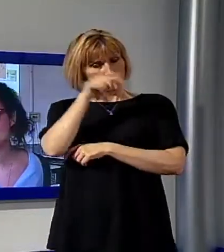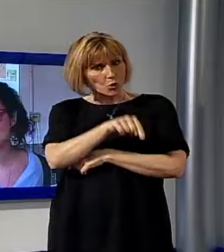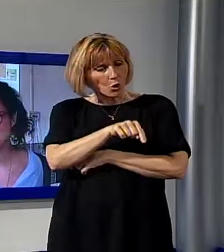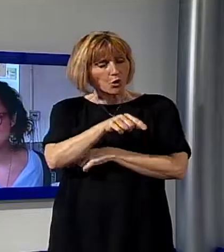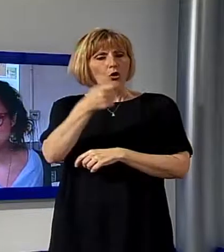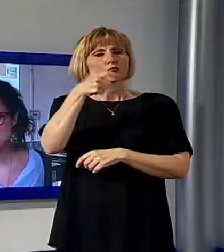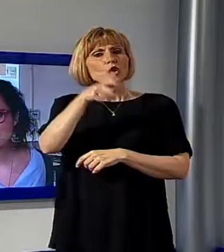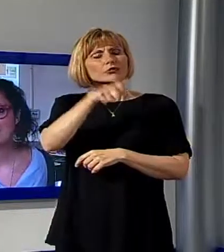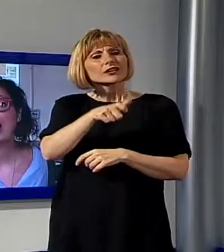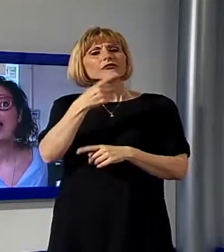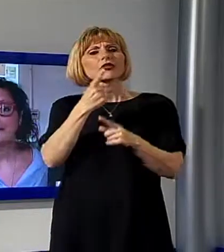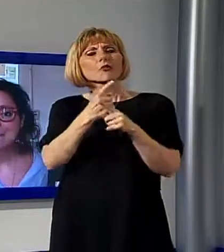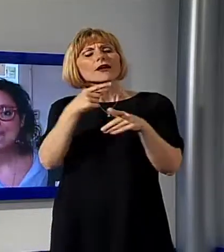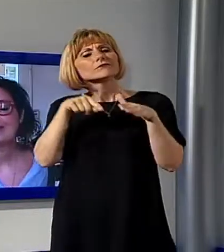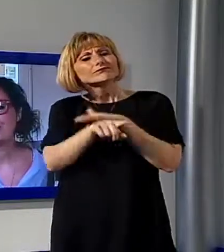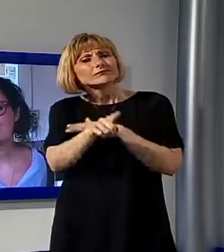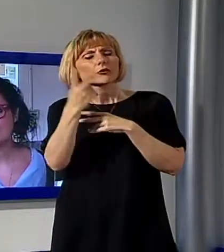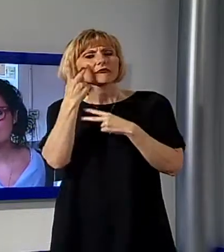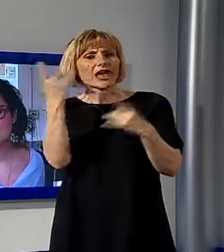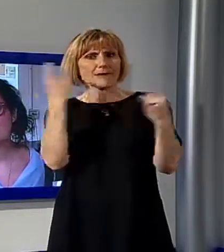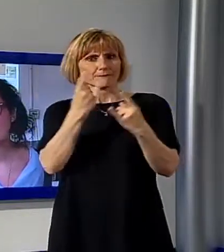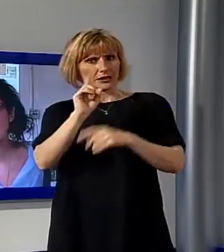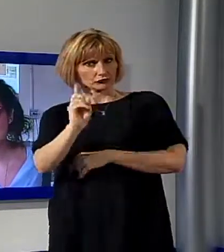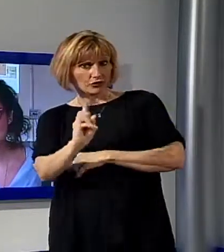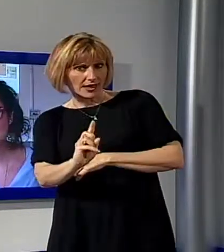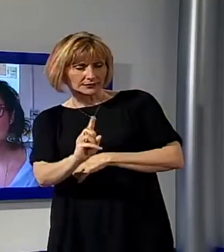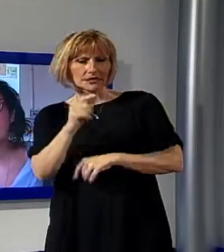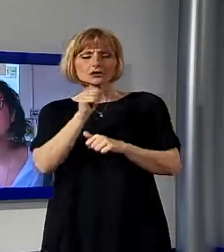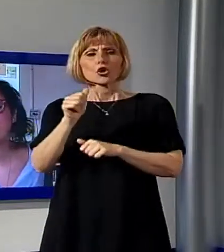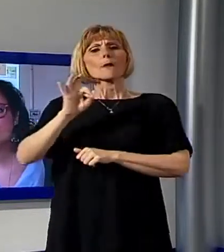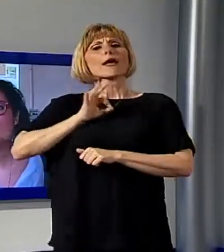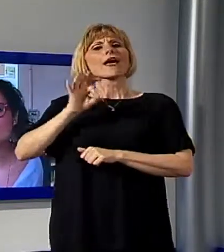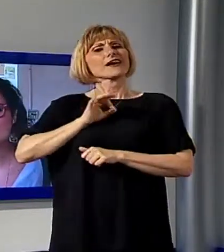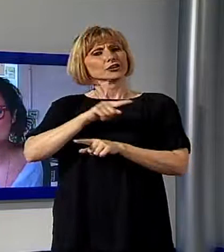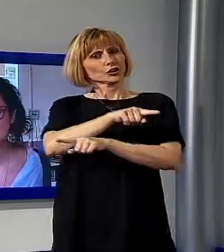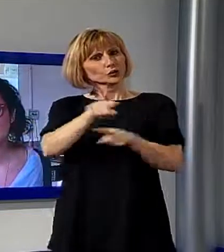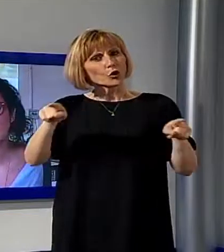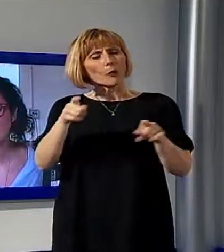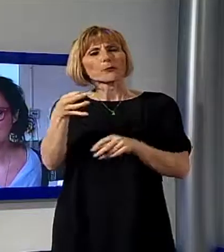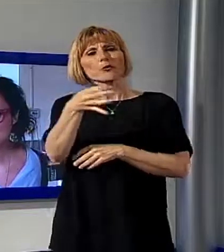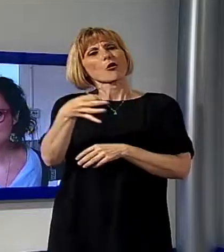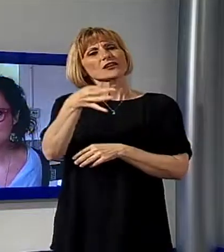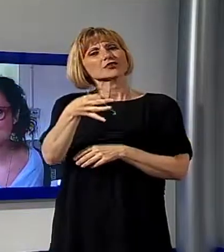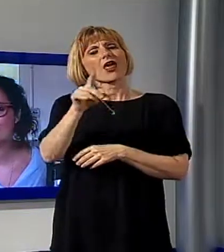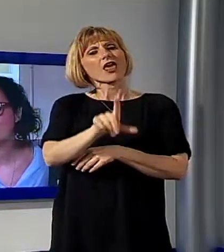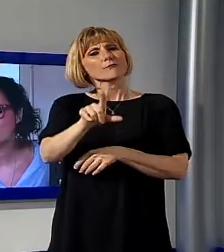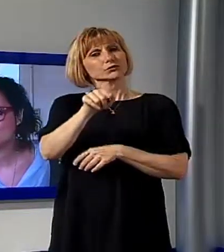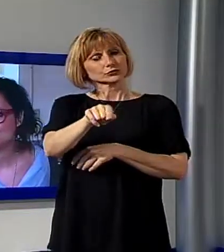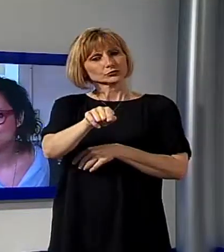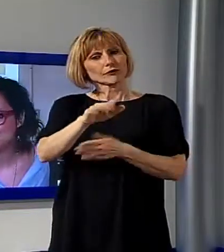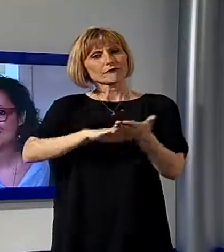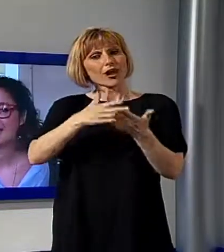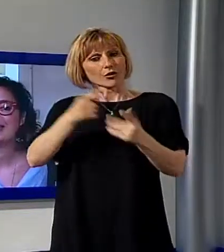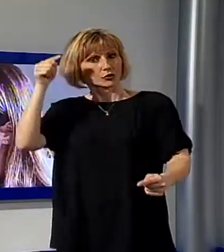non sia vista come un'emergenza, ma anzi come un grandissimo merito dei lampedusani, per cui un valore aggiunto per cui scegliere Lampedusa come